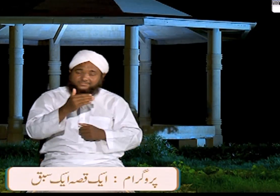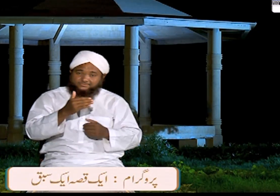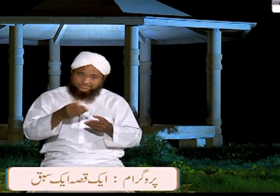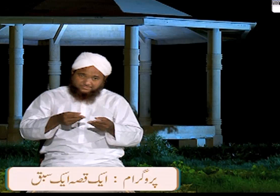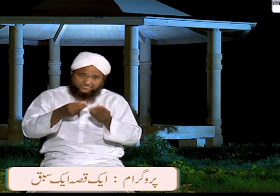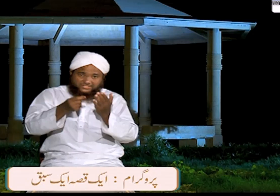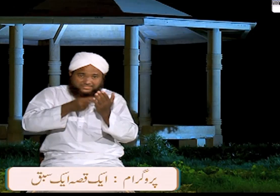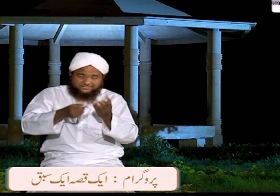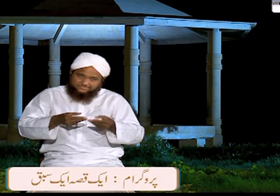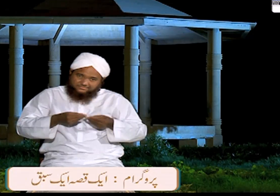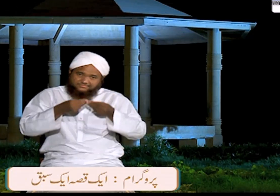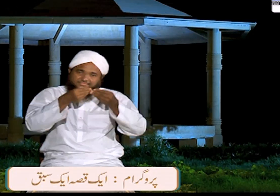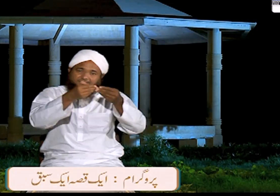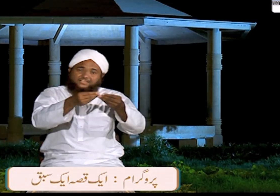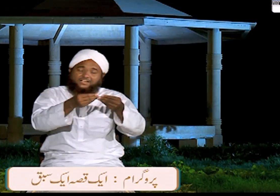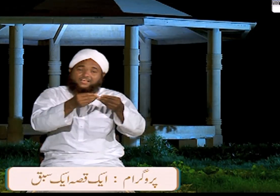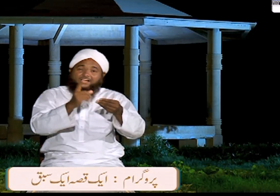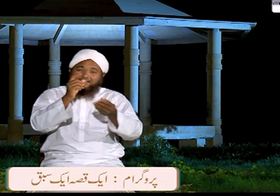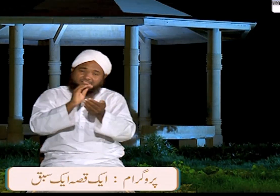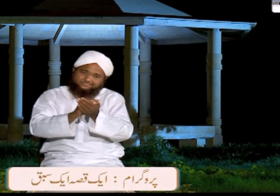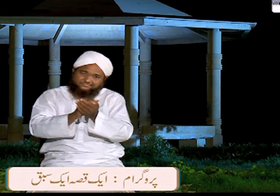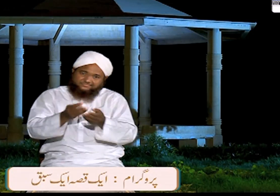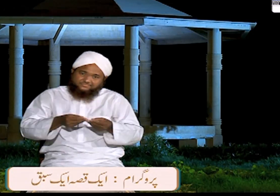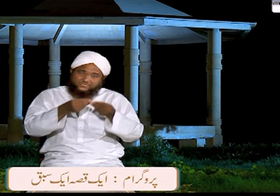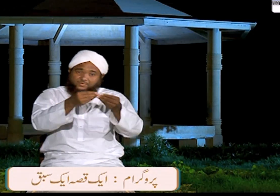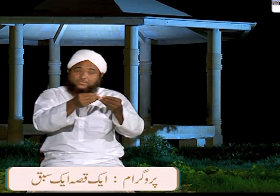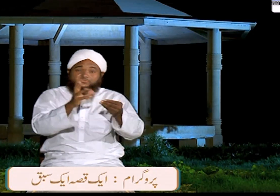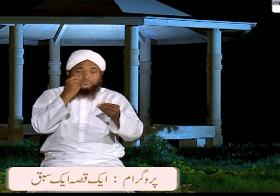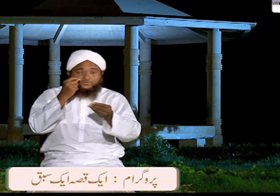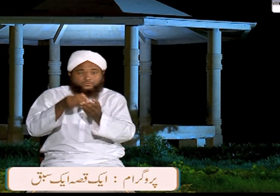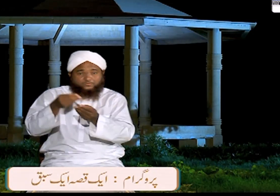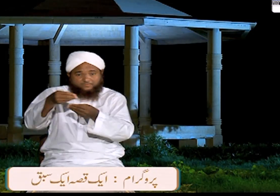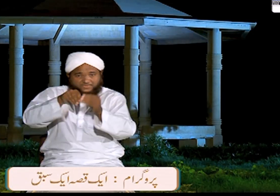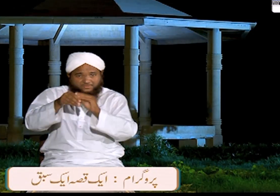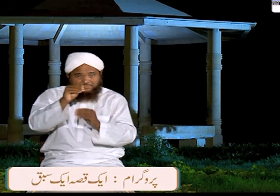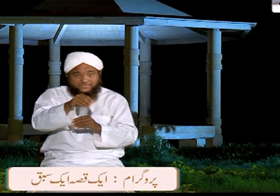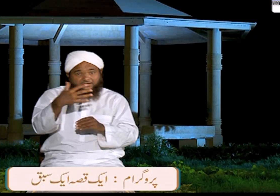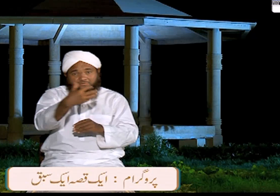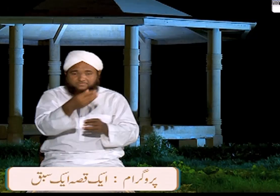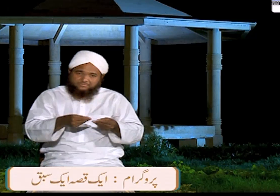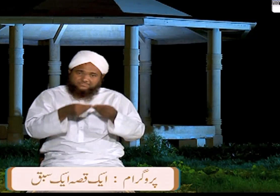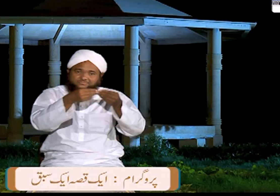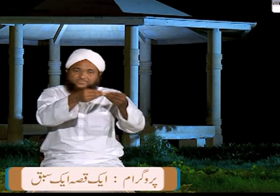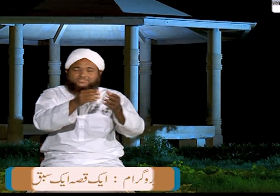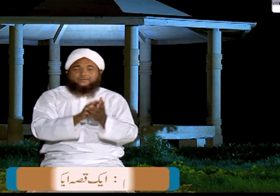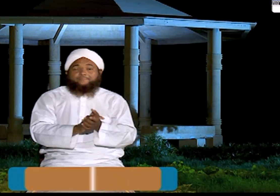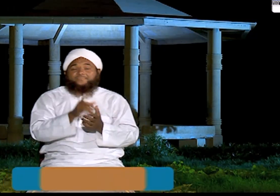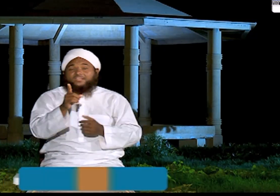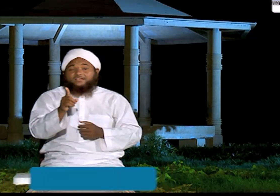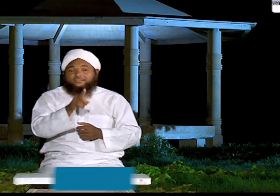طرف یہ خط اللہ کی امانت ہے جس کو ملے وہ اس کے مالک تک پہنچا ہے یا محمد میں